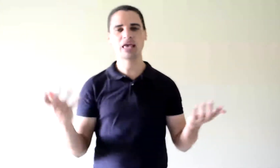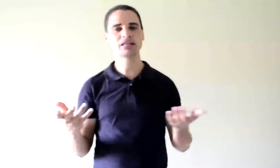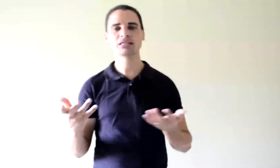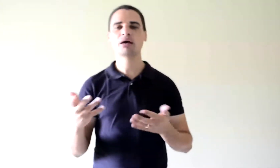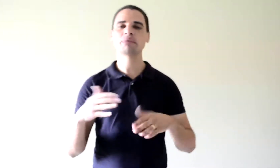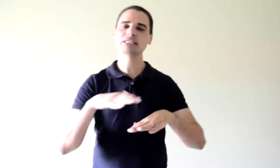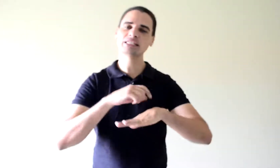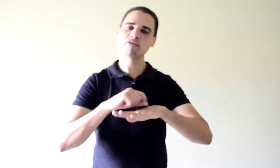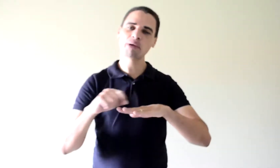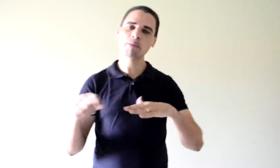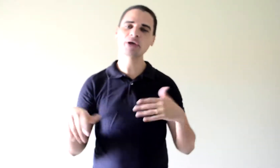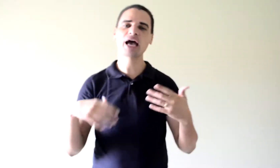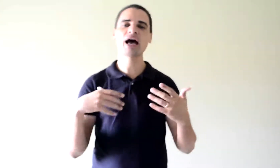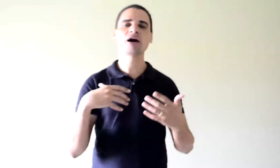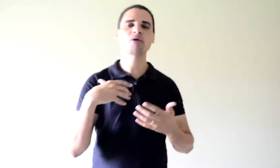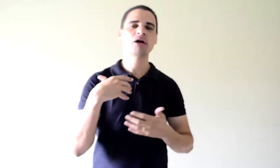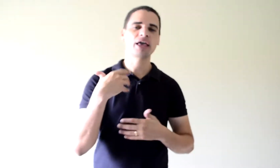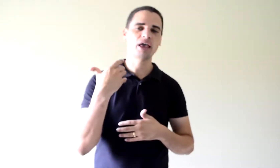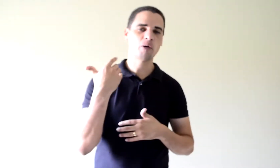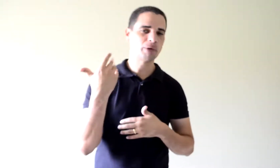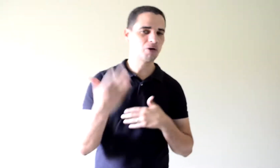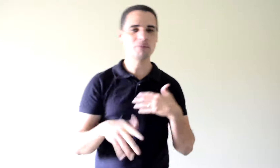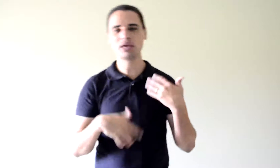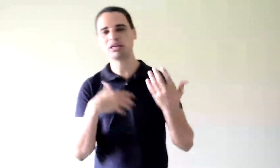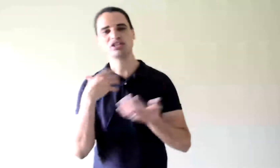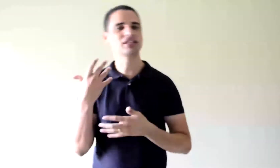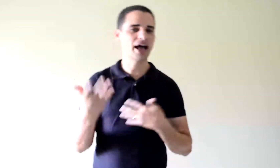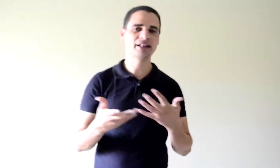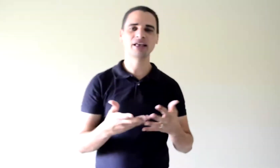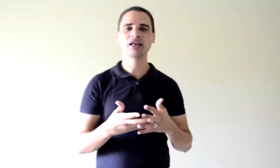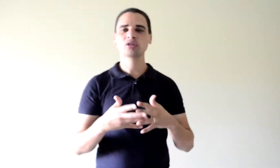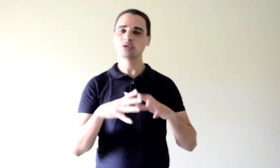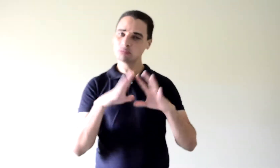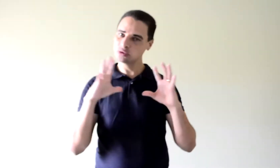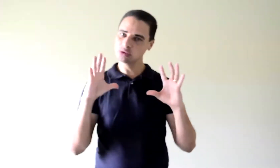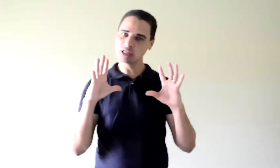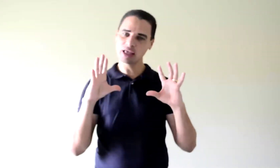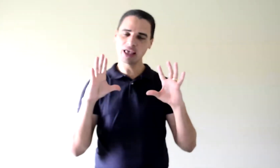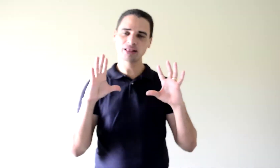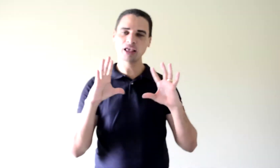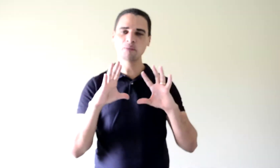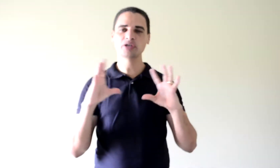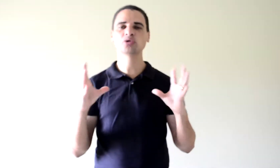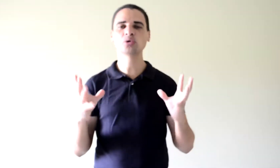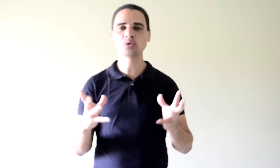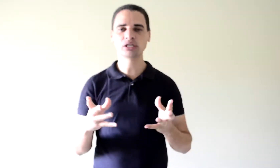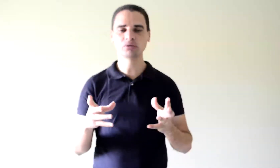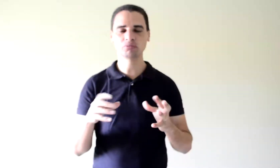pernas, mas que serve para apoiar, ou para comer, para jantar, né? Todo mundo tem uma estrutura,